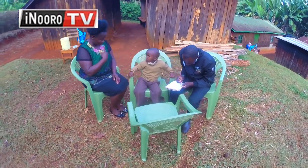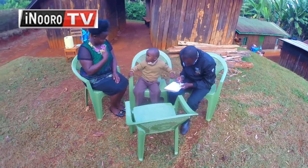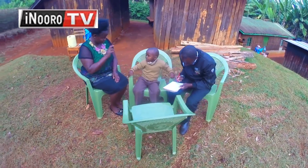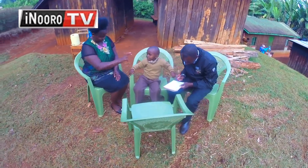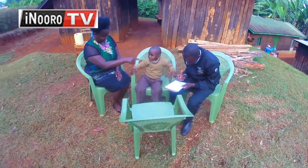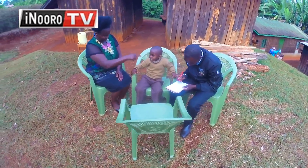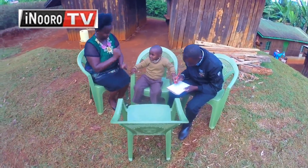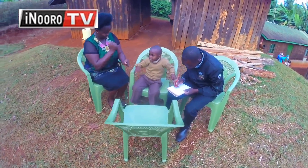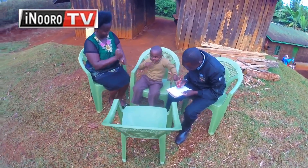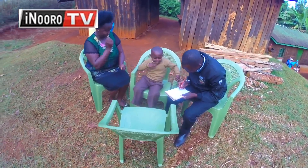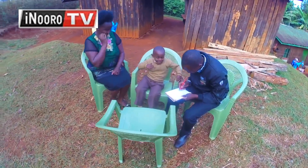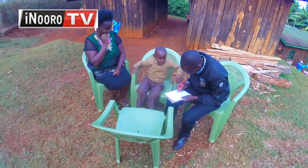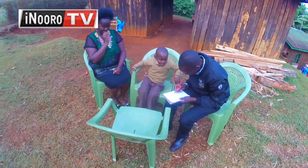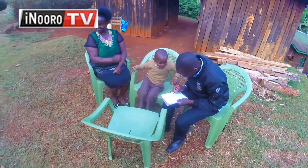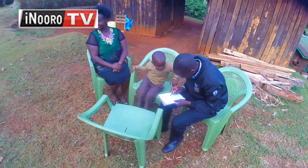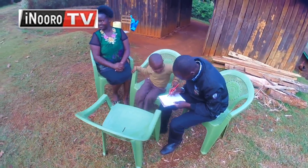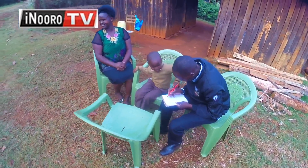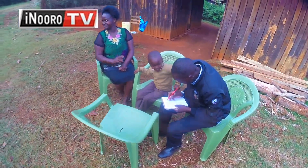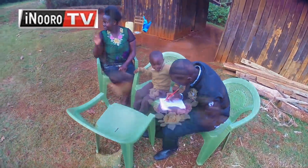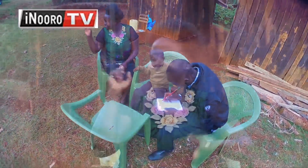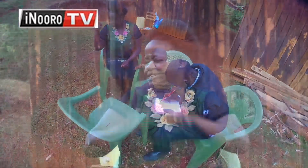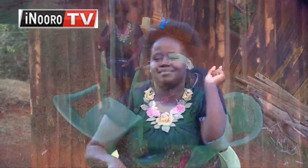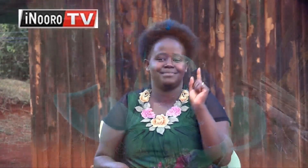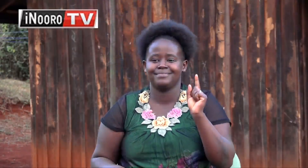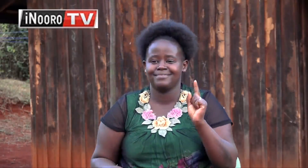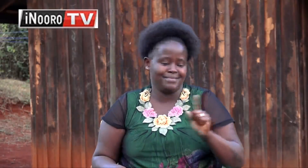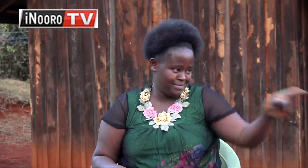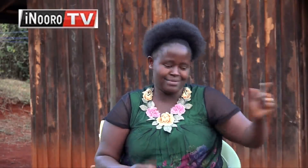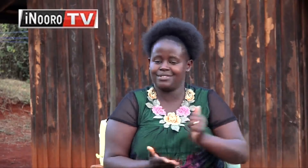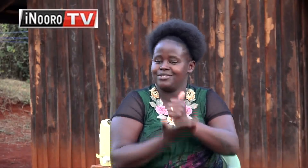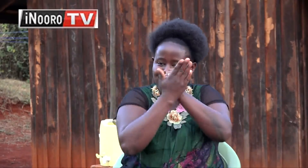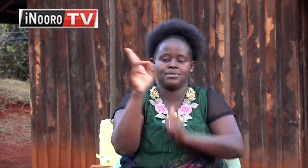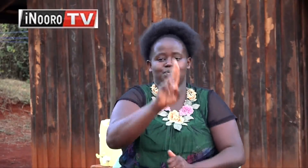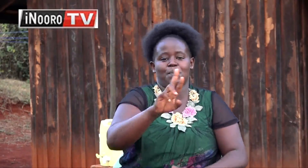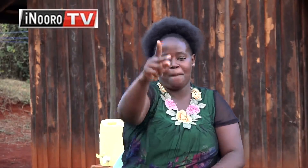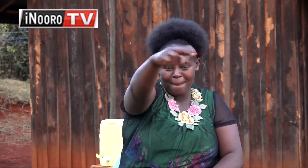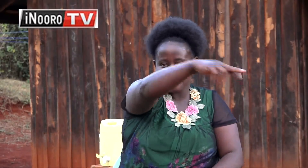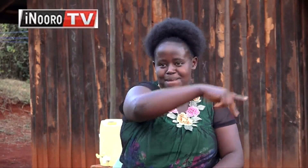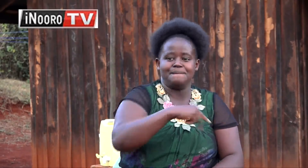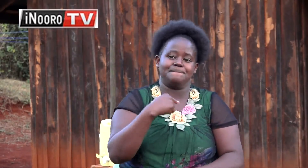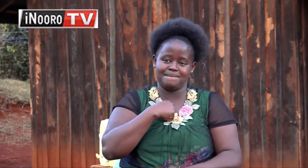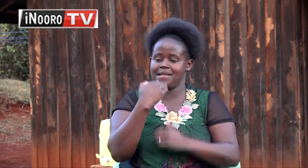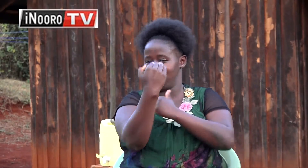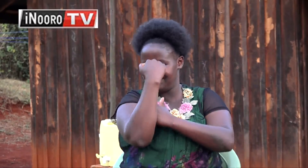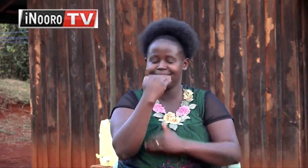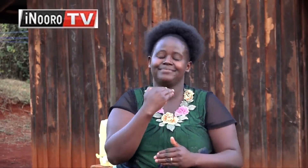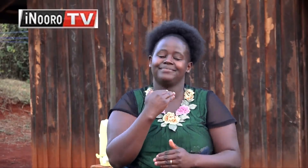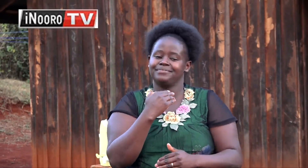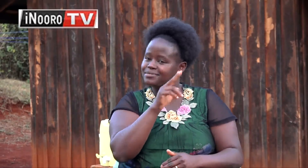ateithagiriria, akoragwo ari ta interpreter wakwa tondu ni araigua no ni aramenya mamu wao ndaraigua, koguo undu wothe angiigua no